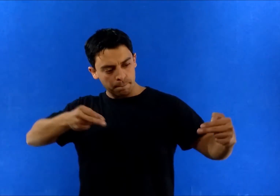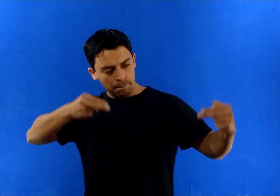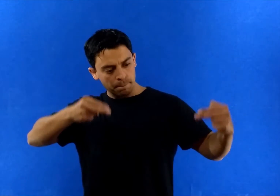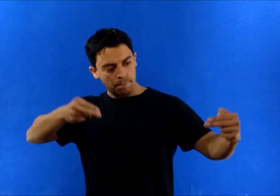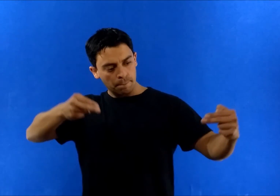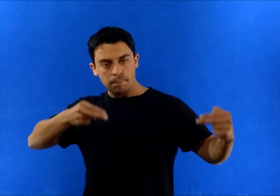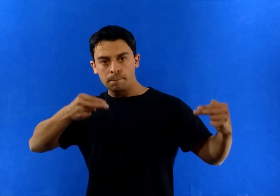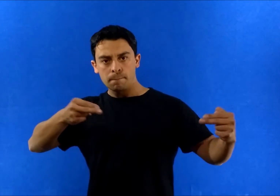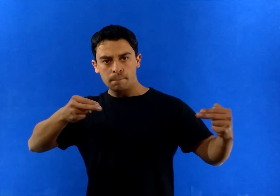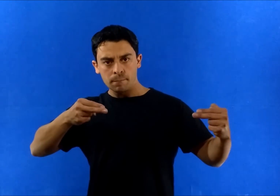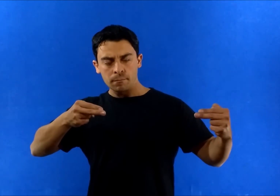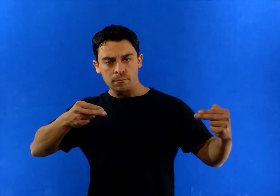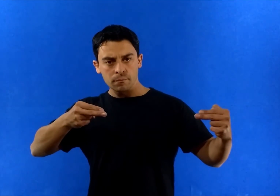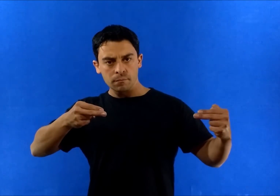corda, balançar,